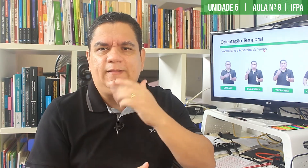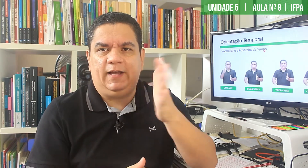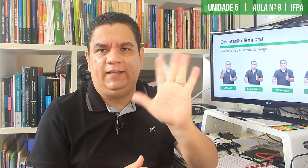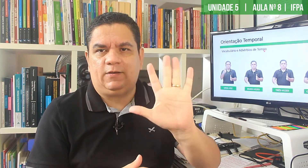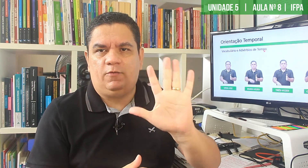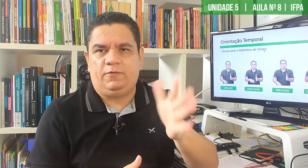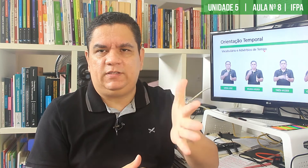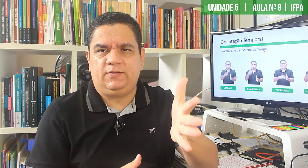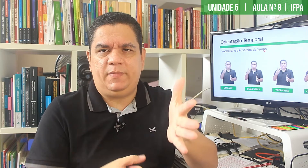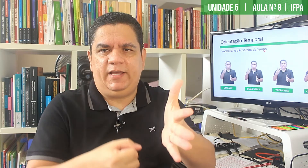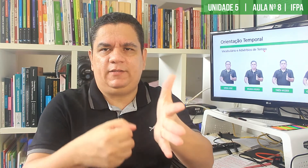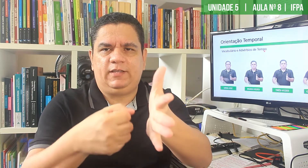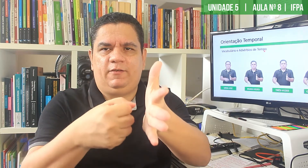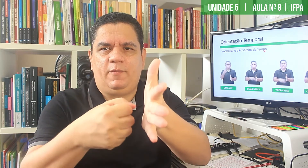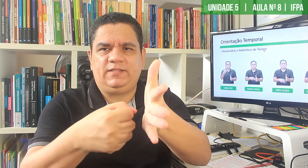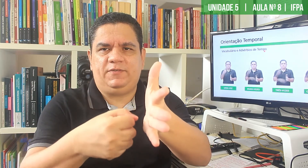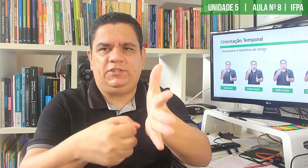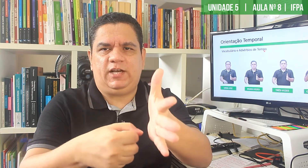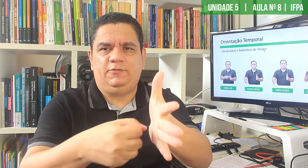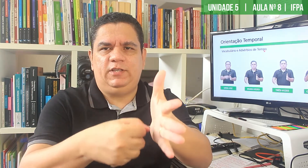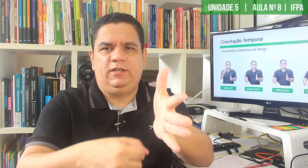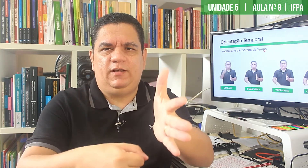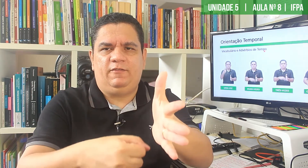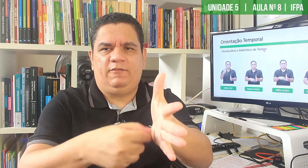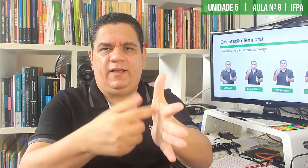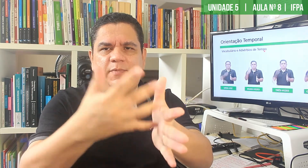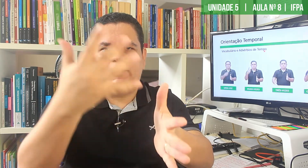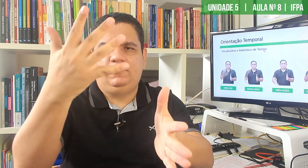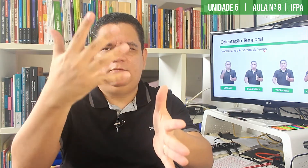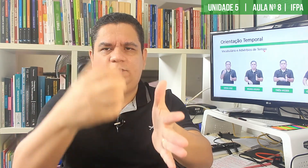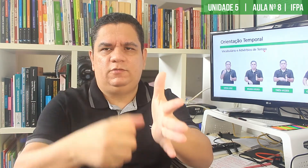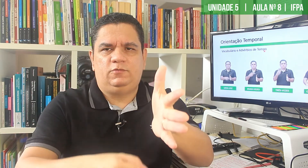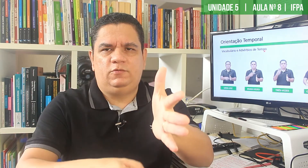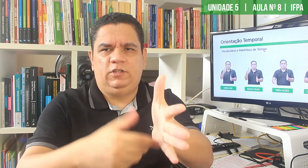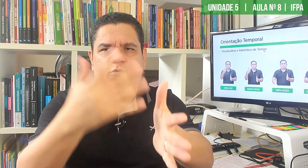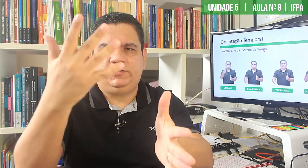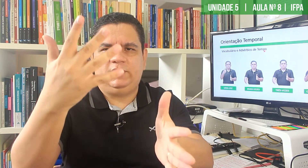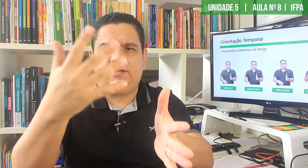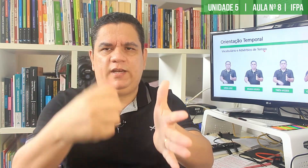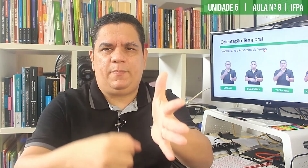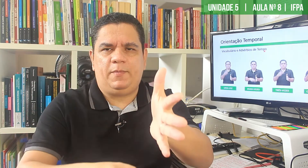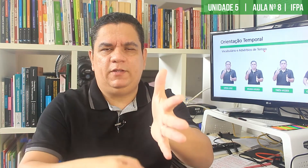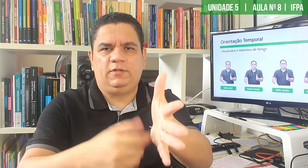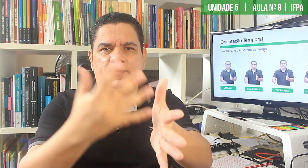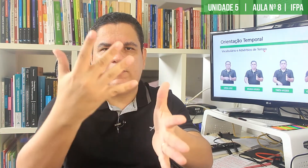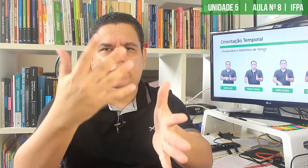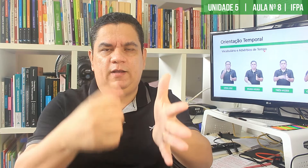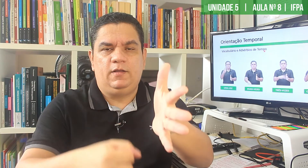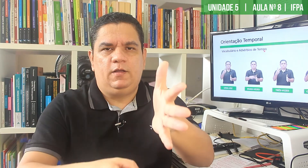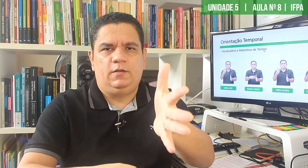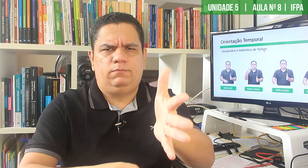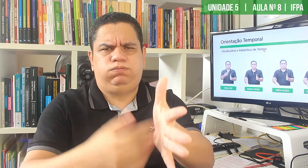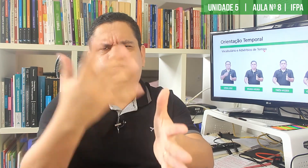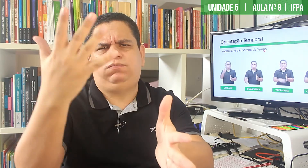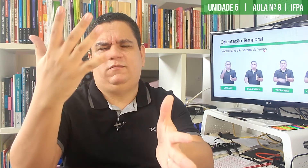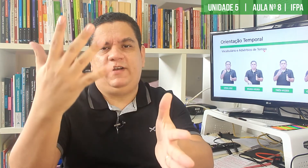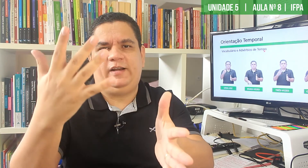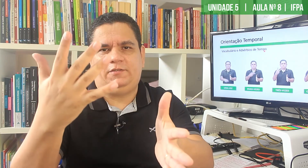Essa configuração aberta aqui começa fechado e vai abrindo e encostando aqui na palma da outra mão, tá? Várias